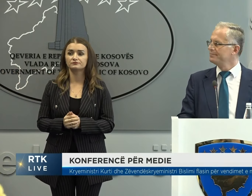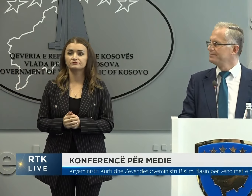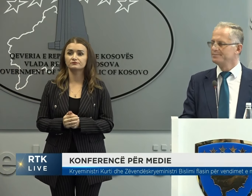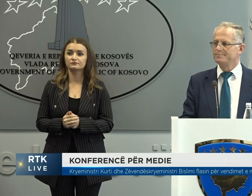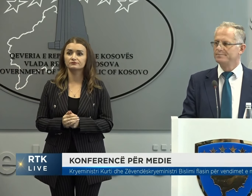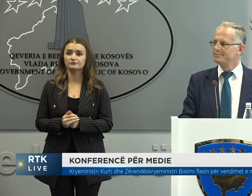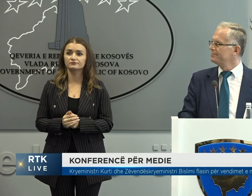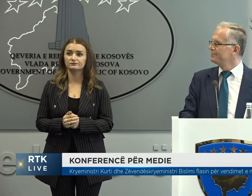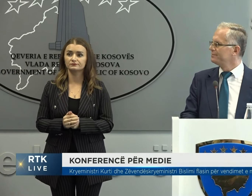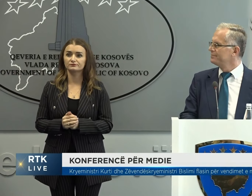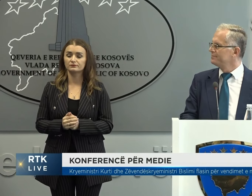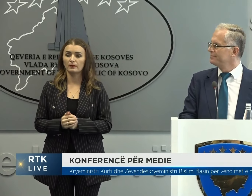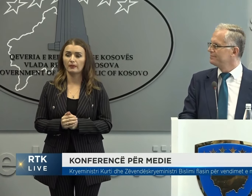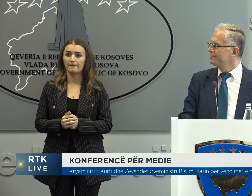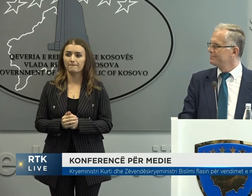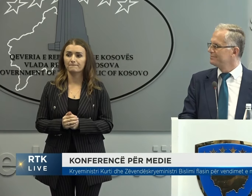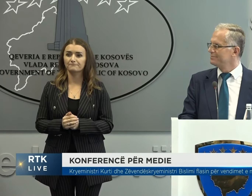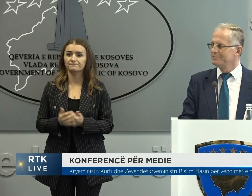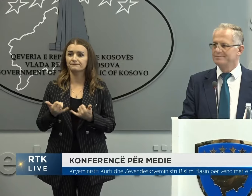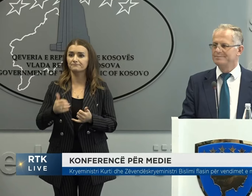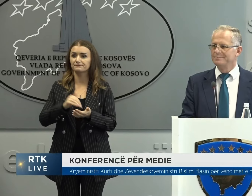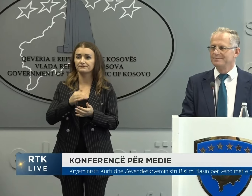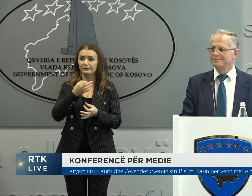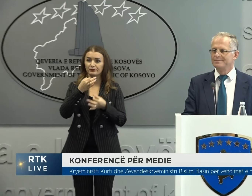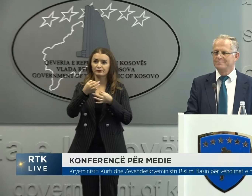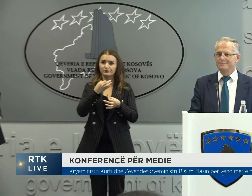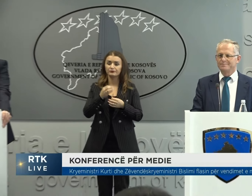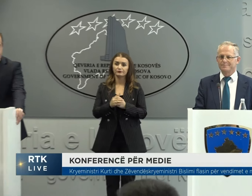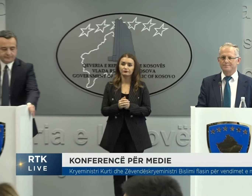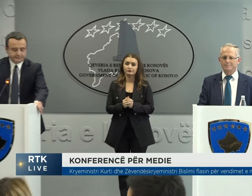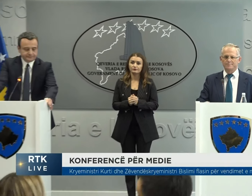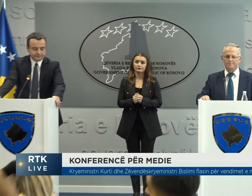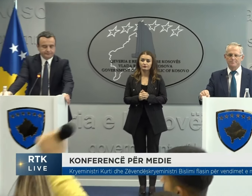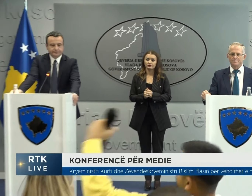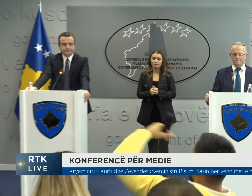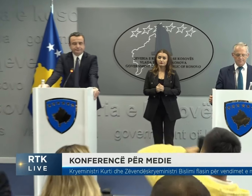Faleminderit. Tash do të mund t'ju përgjigjë një pyetje tjetër.